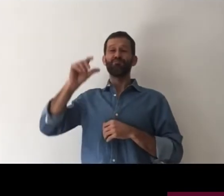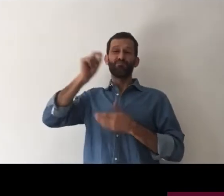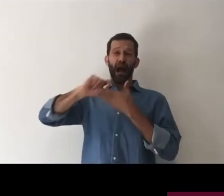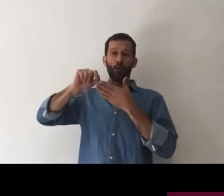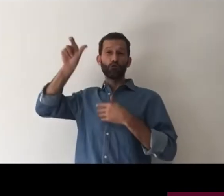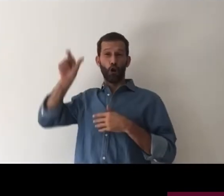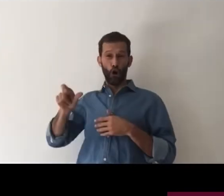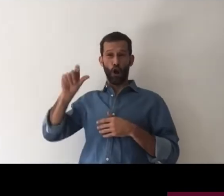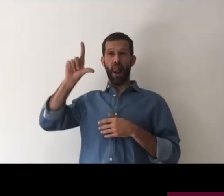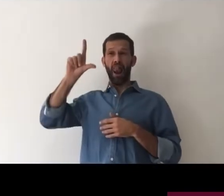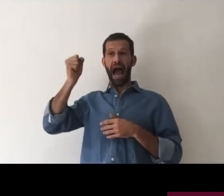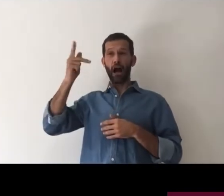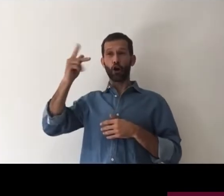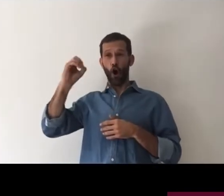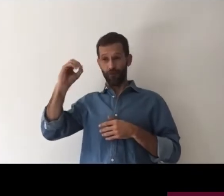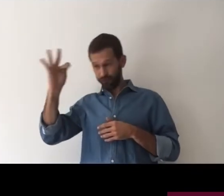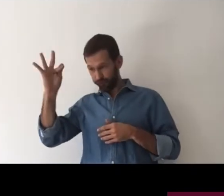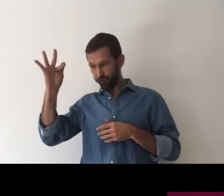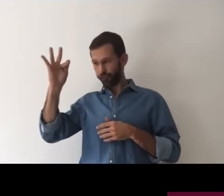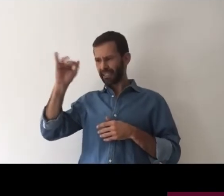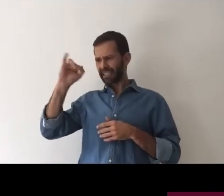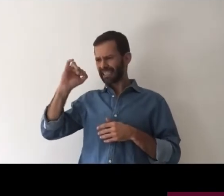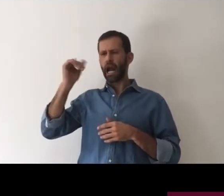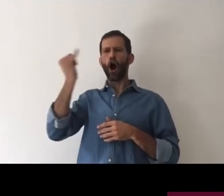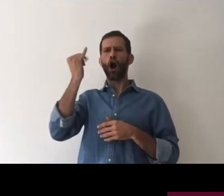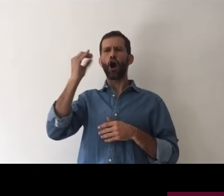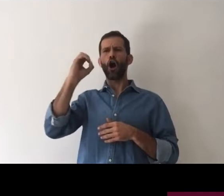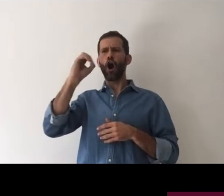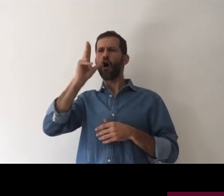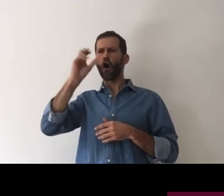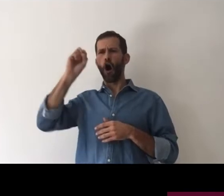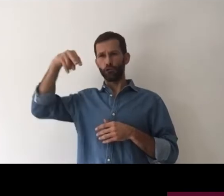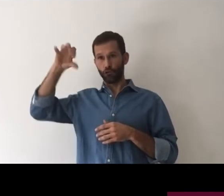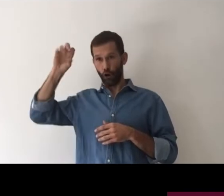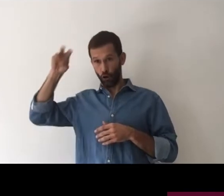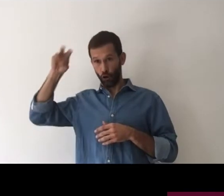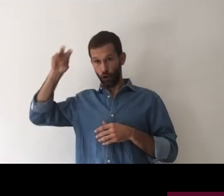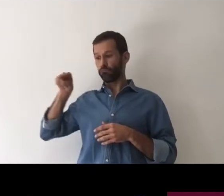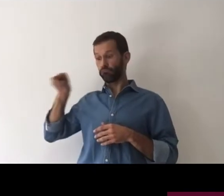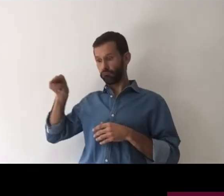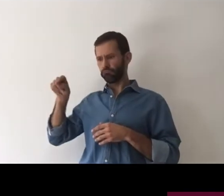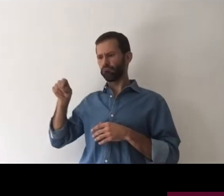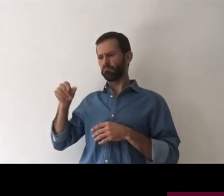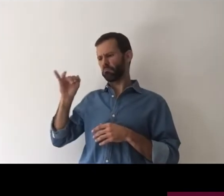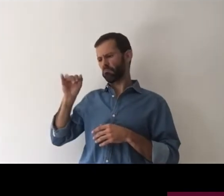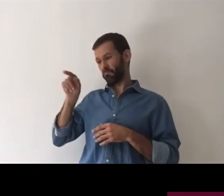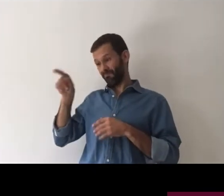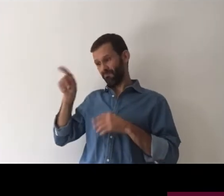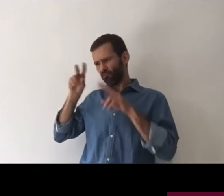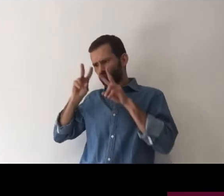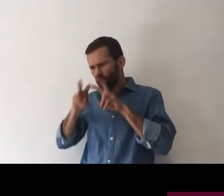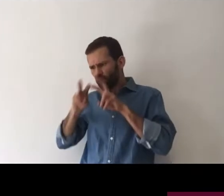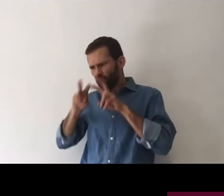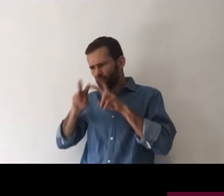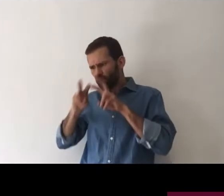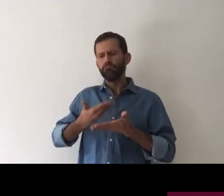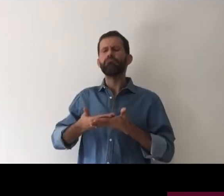ágil de conceptos abstractos en una segunda lengua. Hay un par de autores